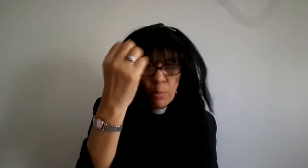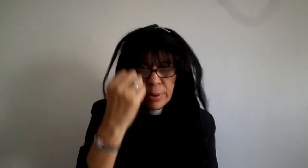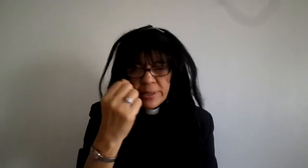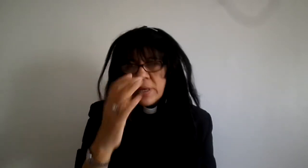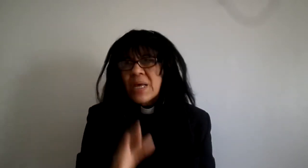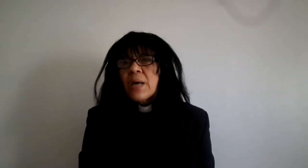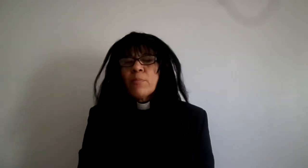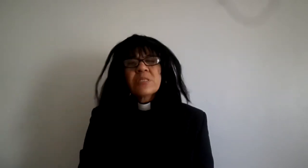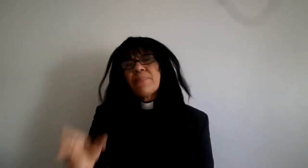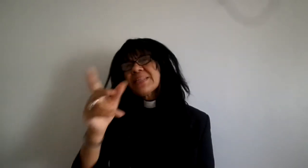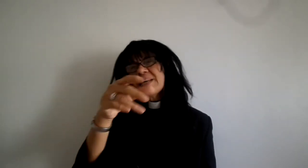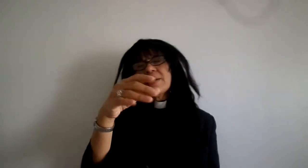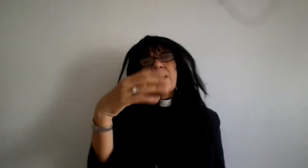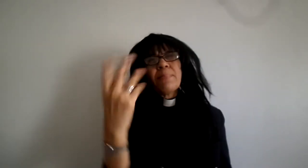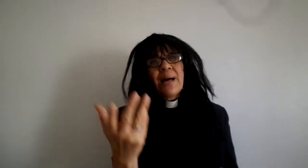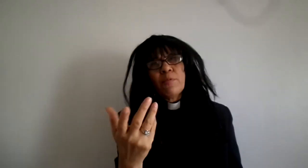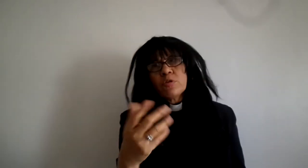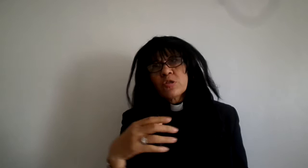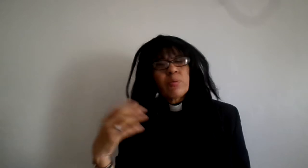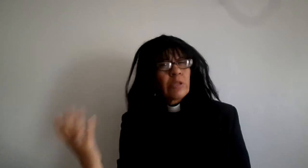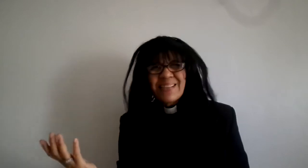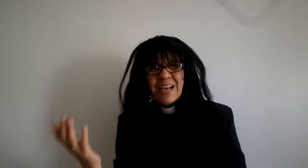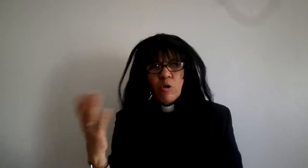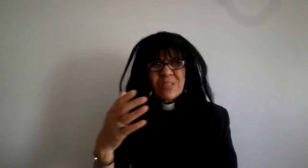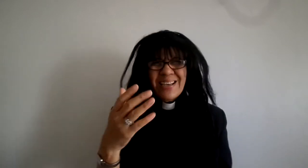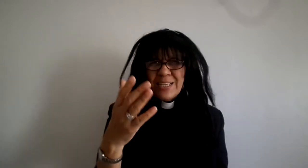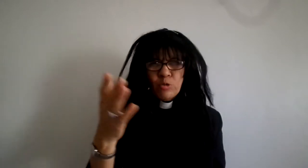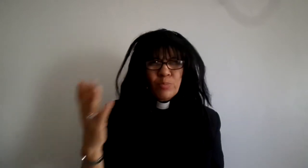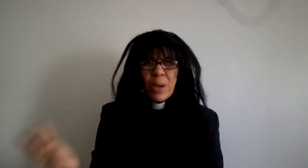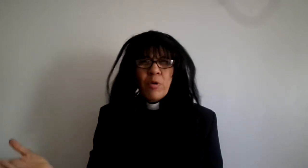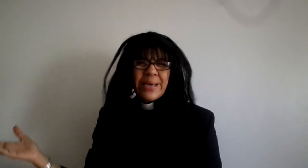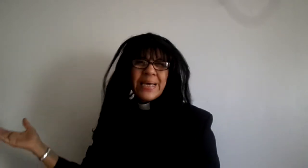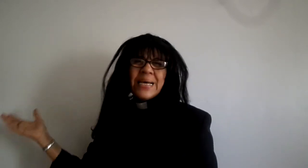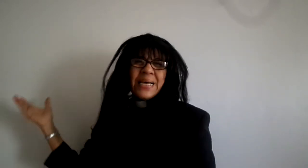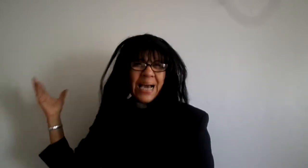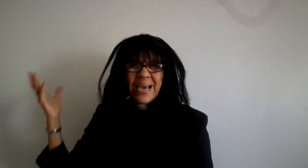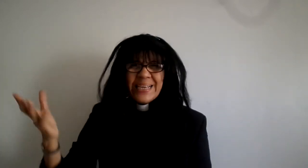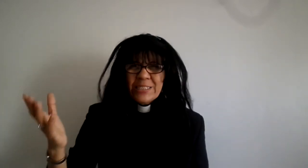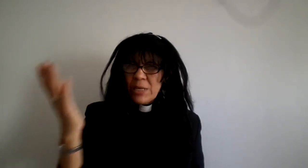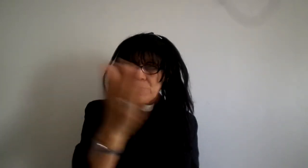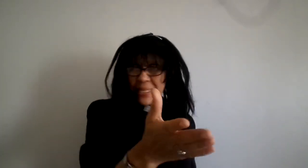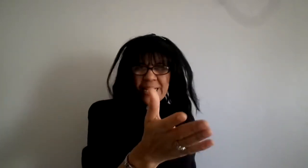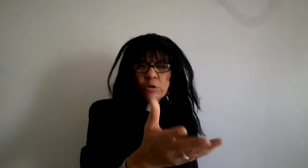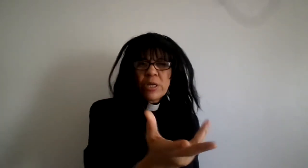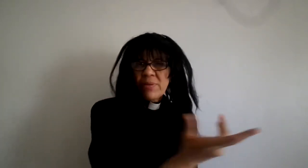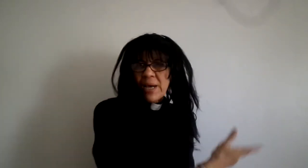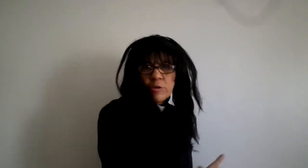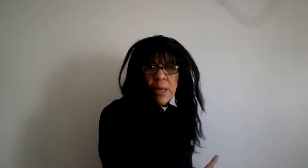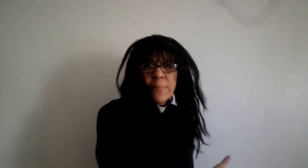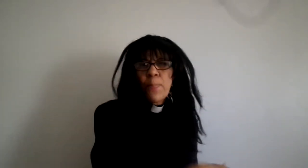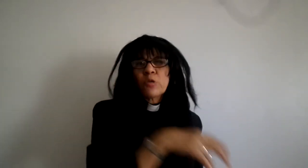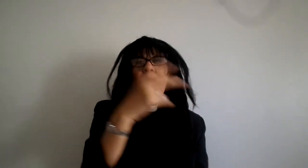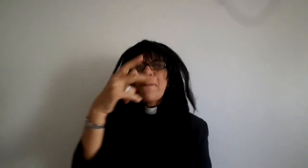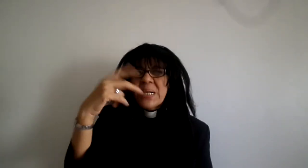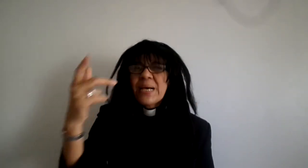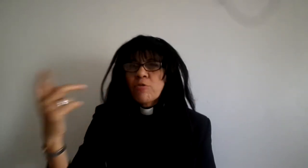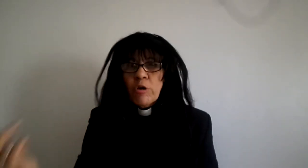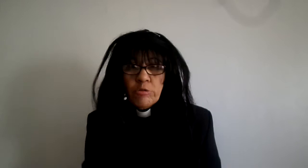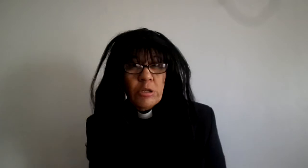mueres. Muchas veces hablamos sobre tantas cosas y vemos que hay gente y predicadores que vienen a los templos, pero no explican lo que yo estoy